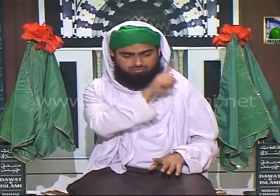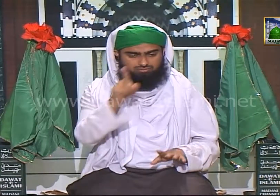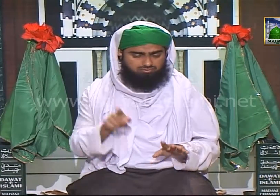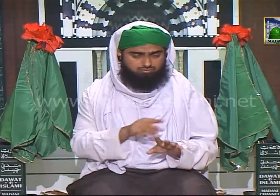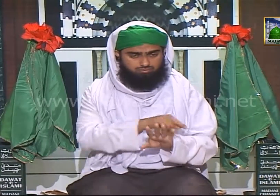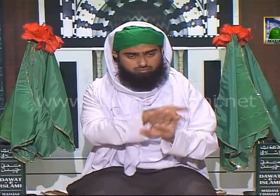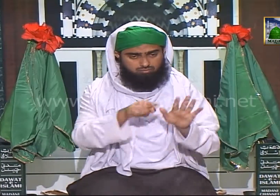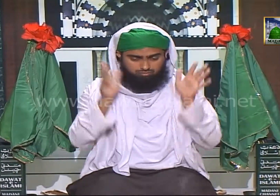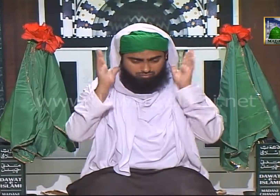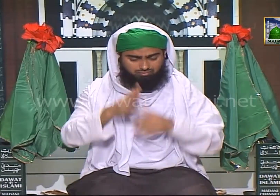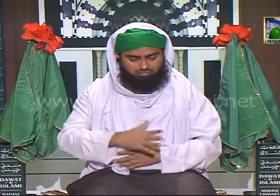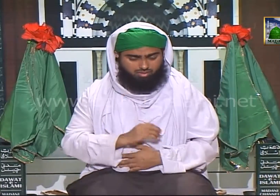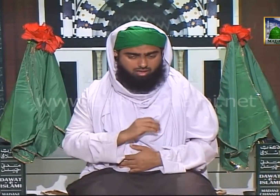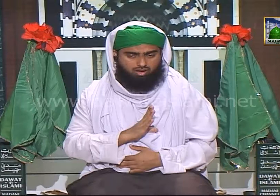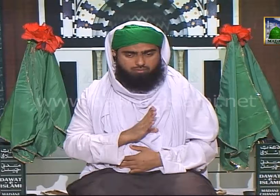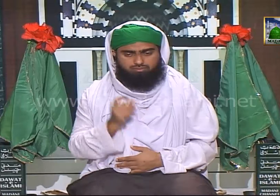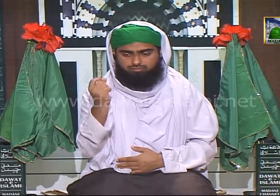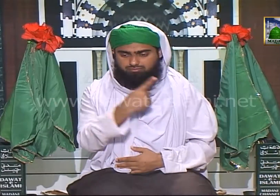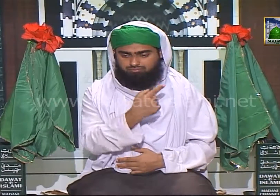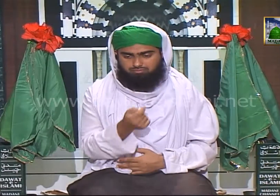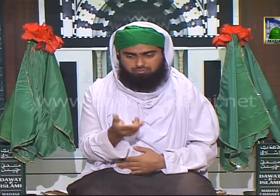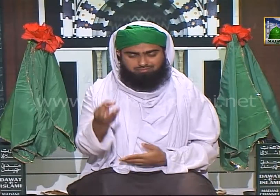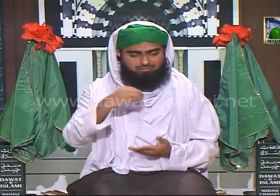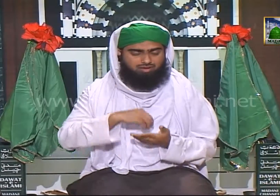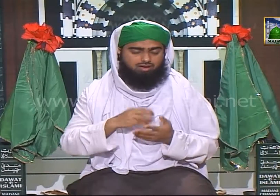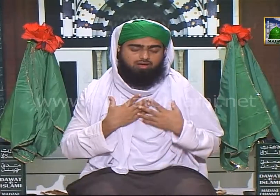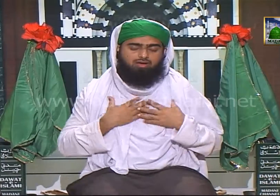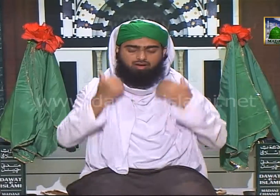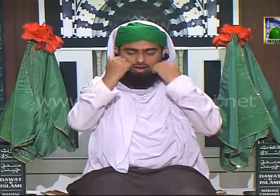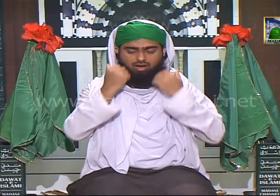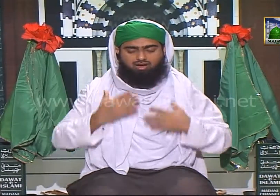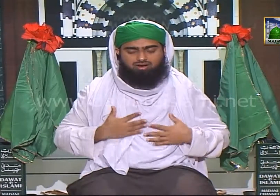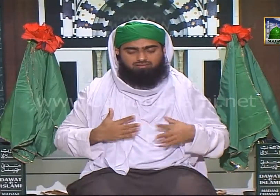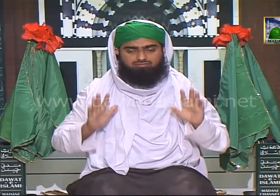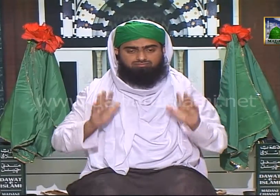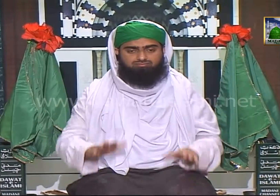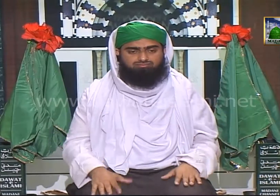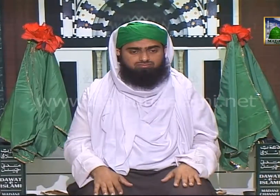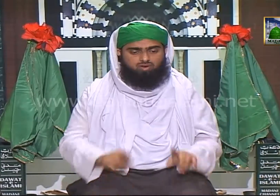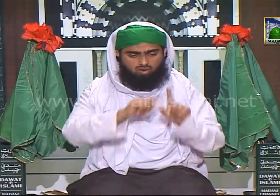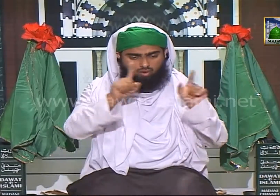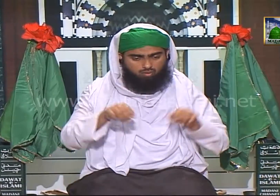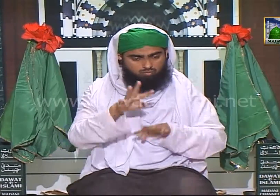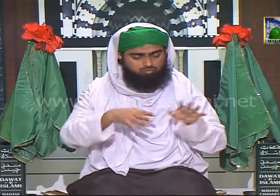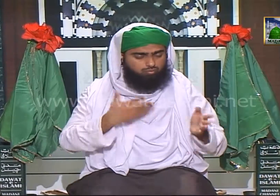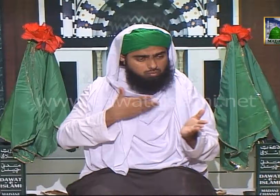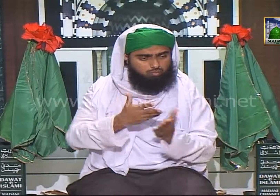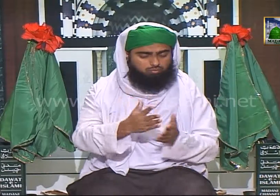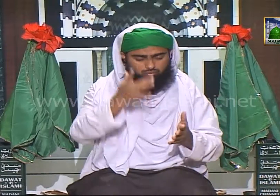تو بھی گاہکوں سے بات چیت, لین دین, ادھر لڑا, اس سے جھگڑا, ادھر ادھر مارے پھر رہے ہیں, ادھر دھکے کھا رہے ہیں, ادھر جا رہے ہیں, جگہ جگہ جھوٹ